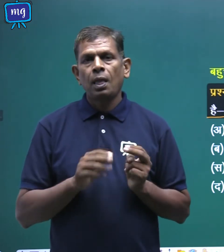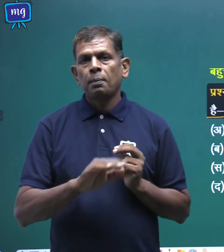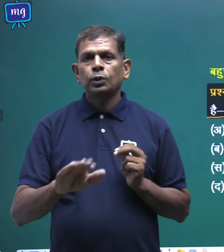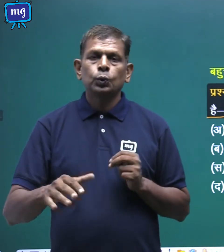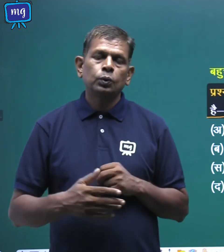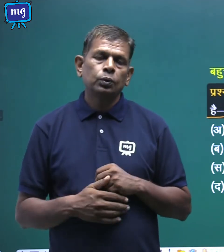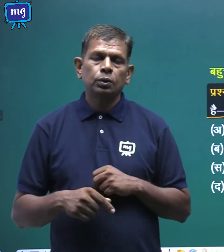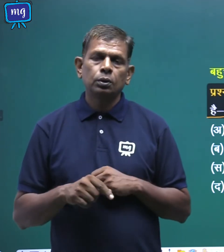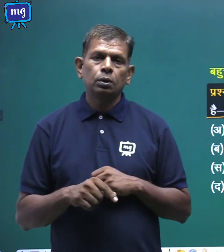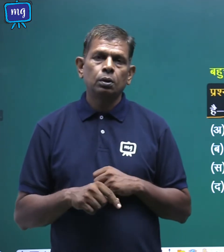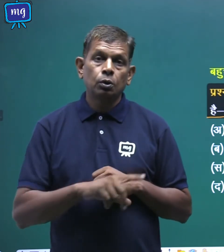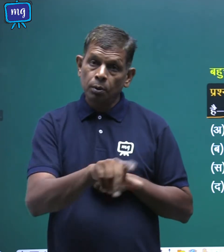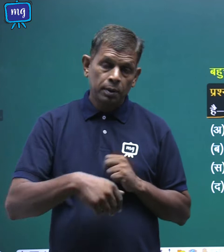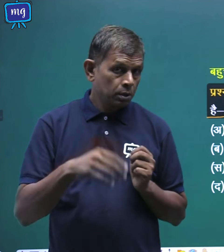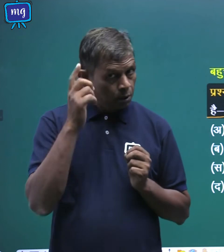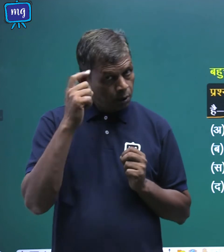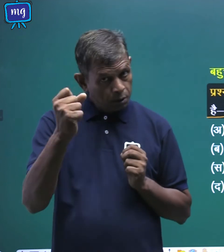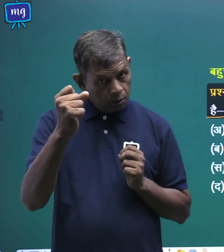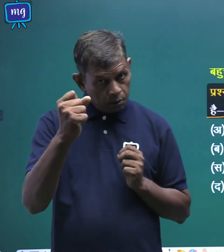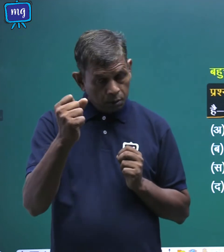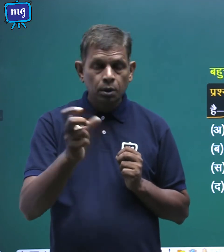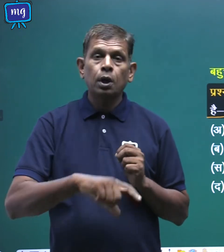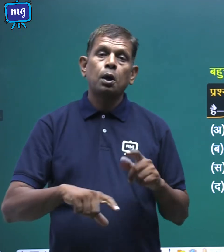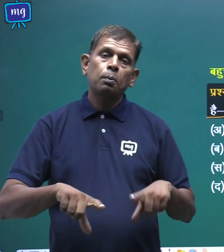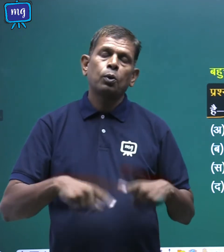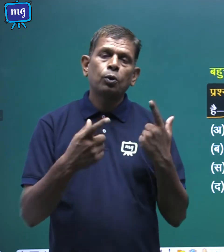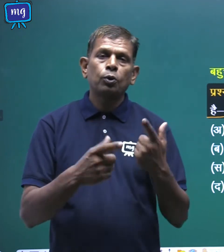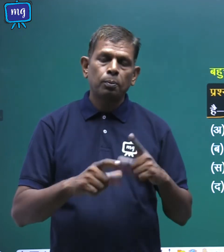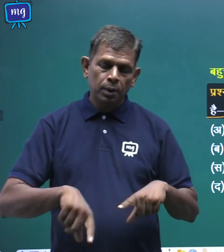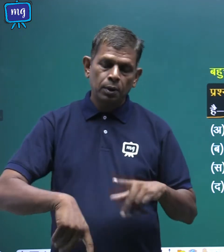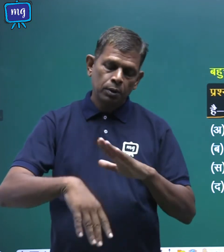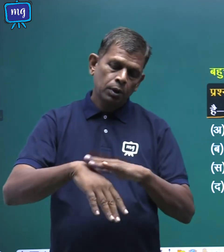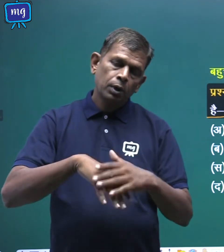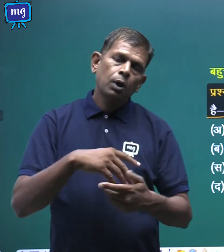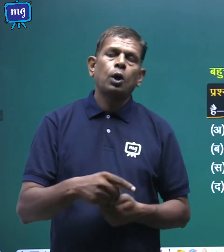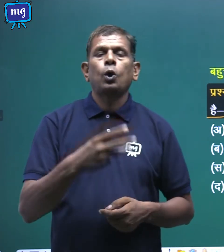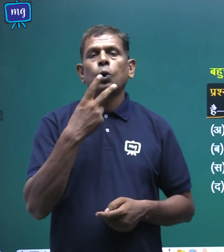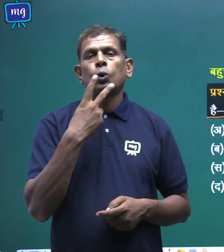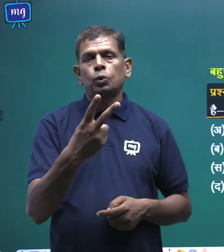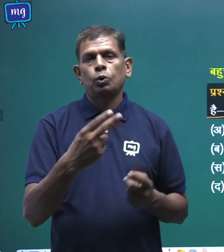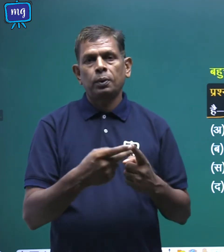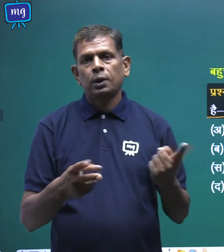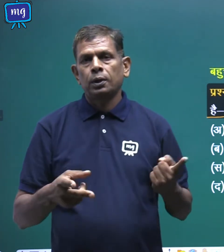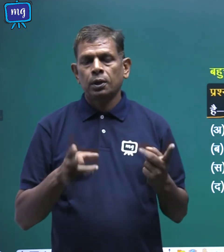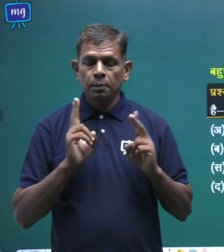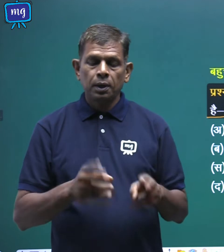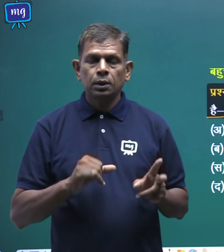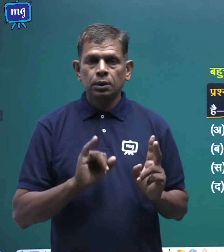बच्चों, आपको याद होगा पौधों में जड़ें 2 तरह की पाई जाती